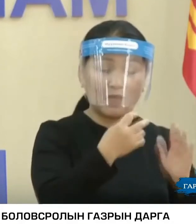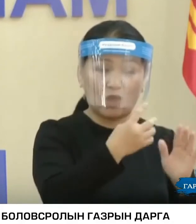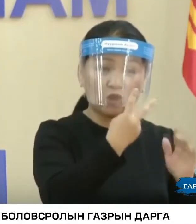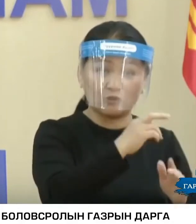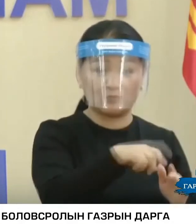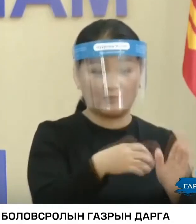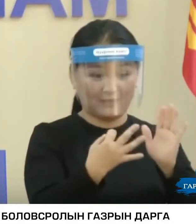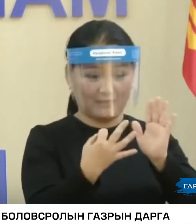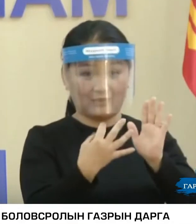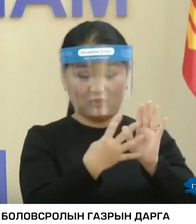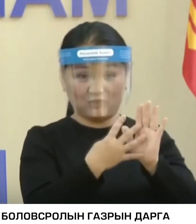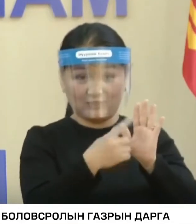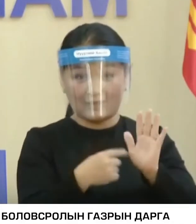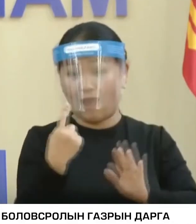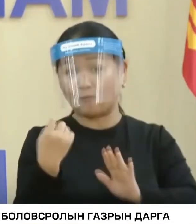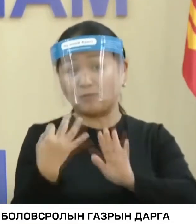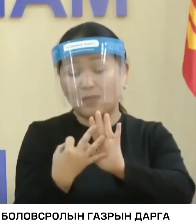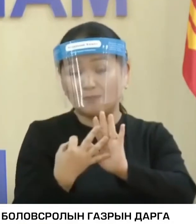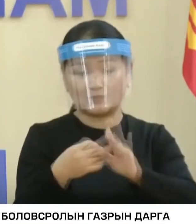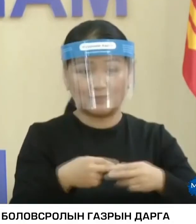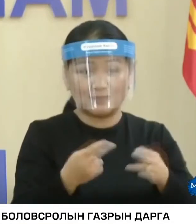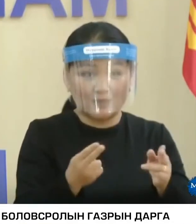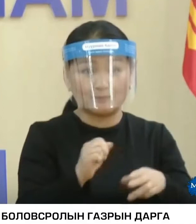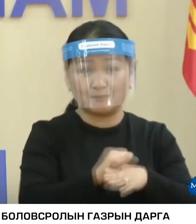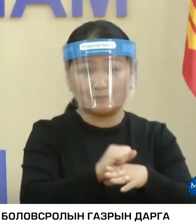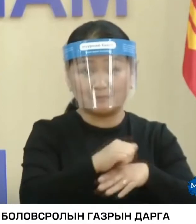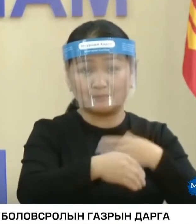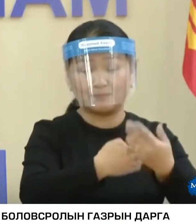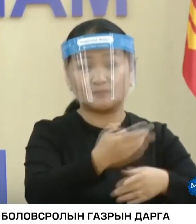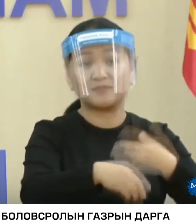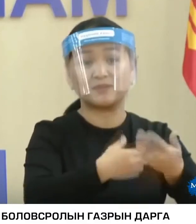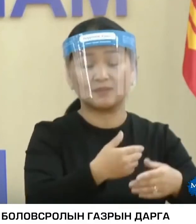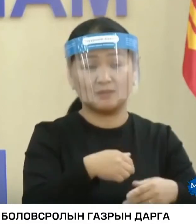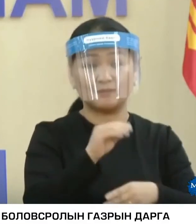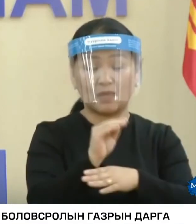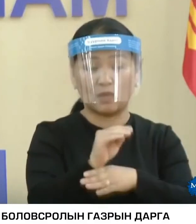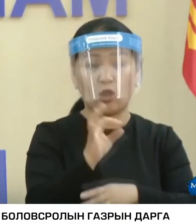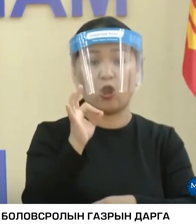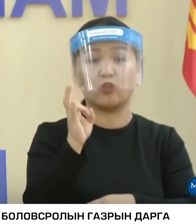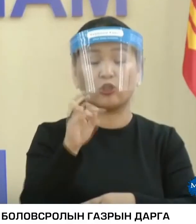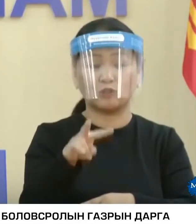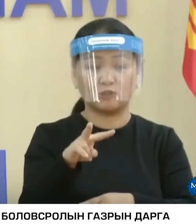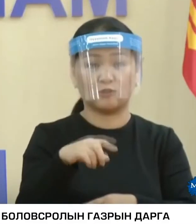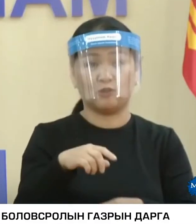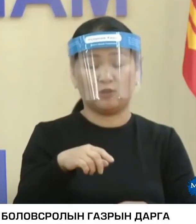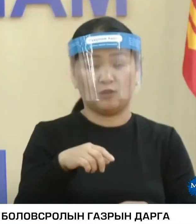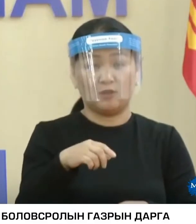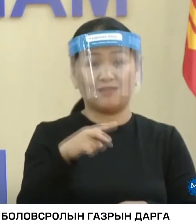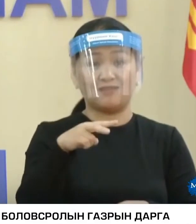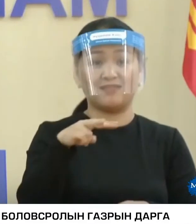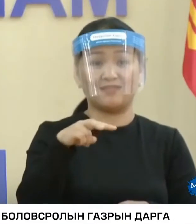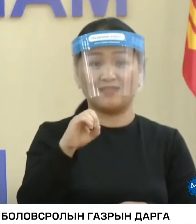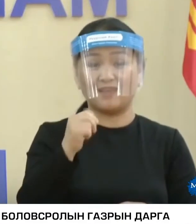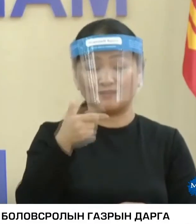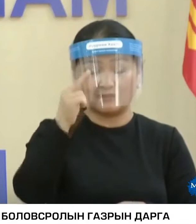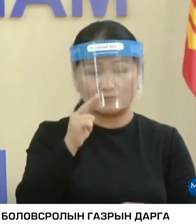лабораторийн хичээлийг эхлүүлэхээр бид бэлтгэл ажлыг хангалаа. Ихтэй сургууль коллежийн онлайн хичээл лекцийг 100% танхимын